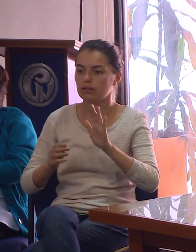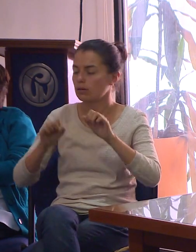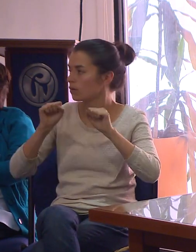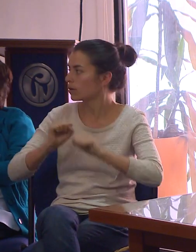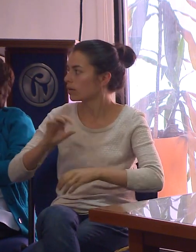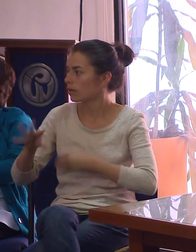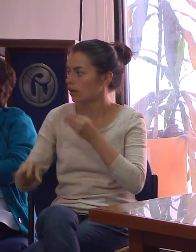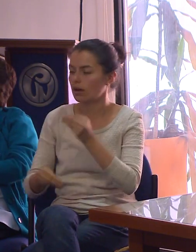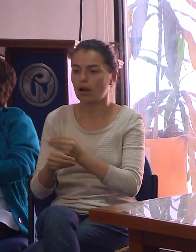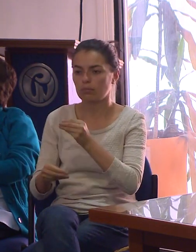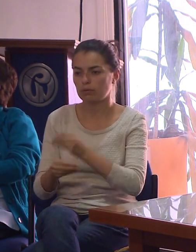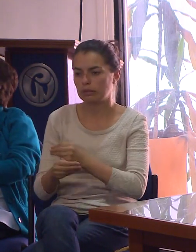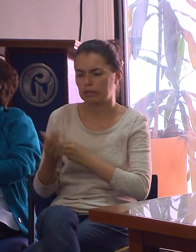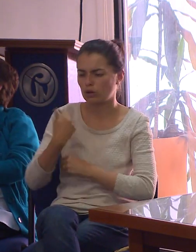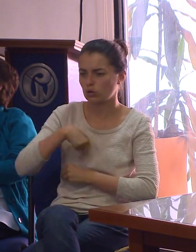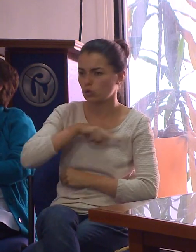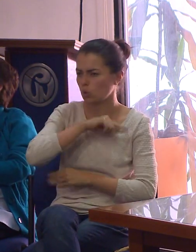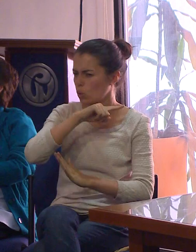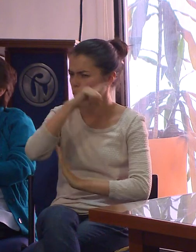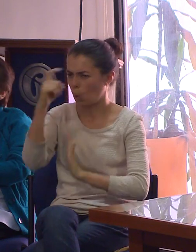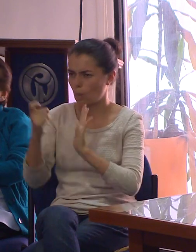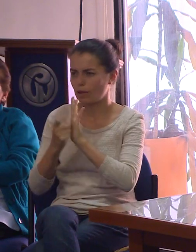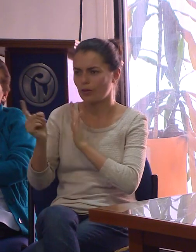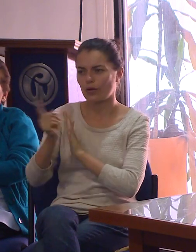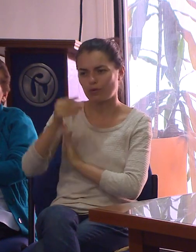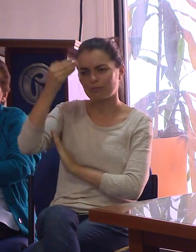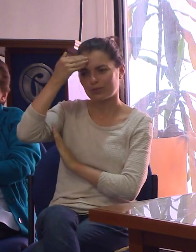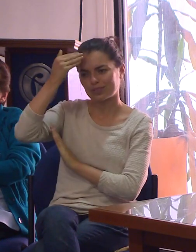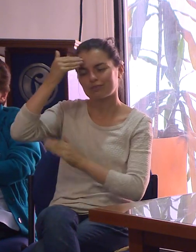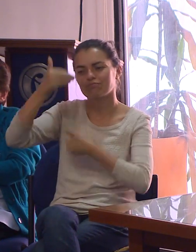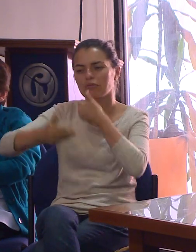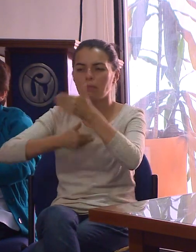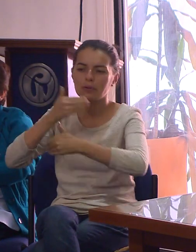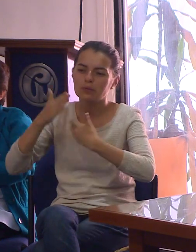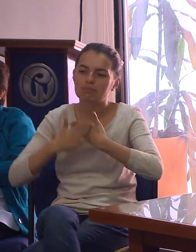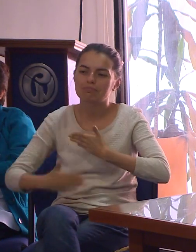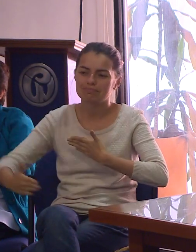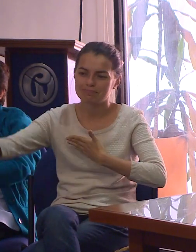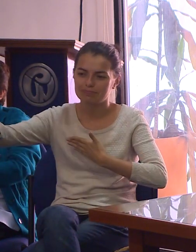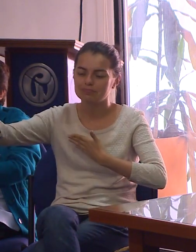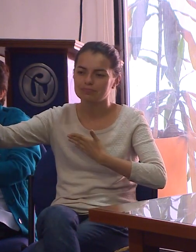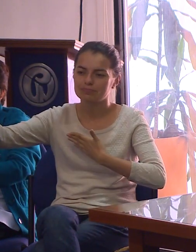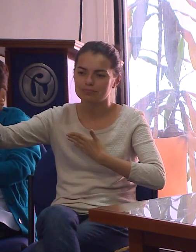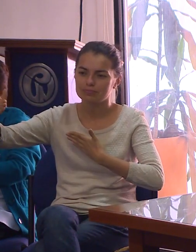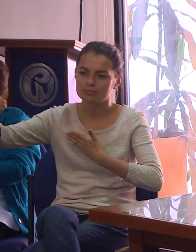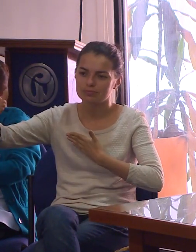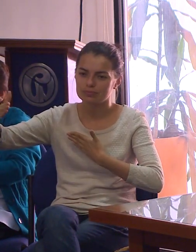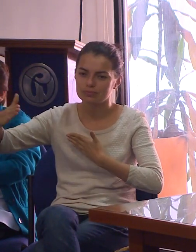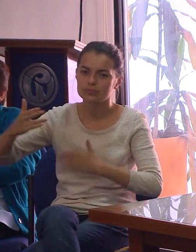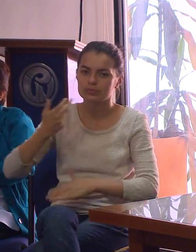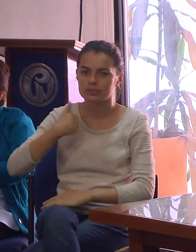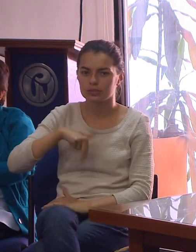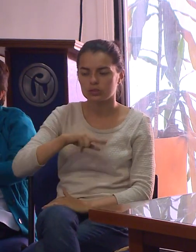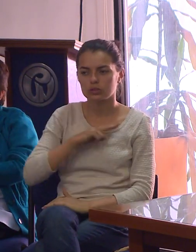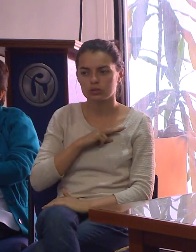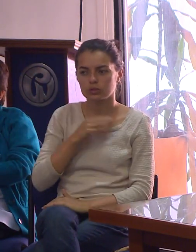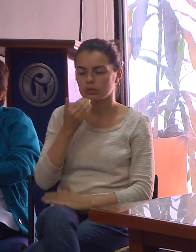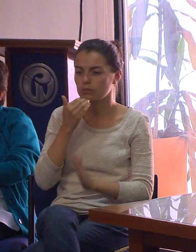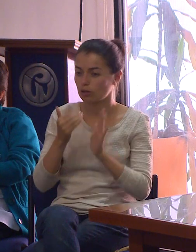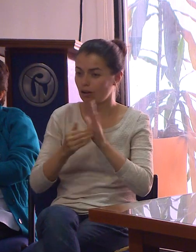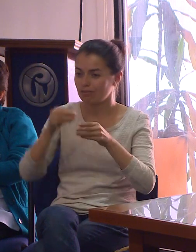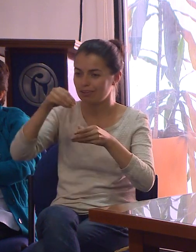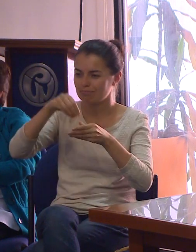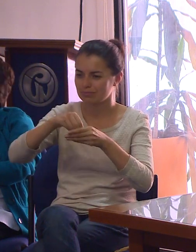no completamente, porque sabemos que estos procesos son pues a largo plazo, y en la medida en que podemos involucrar, digamos, al